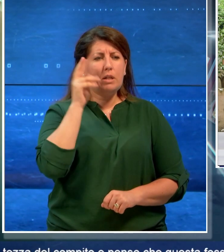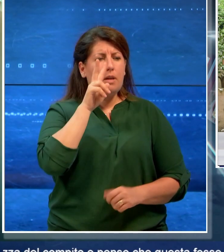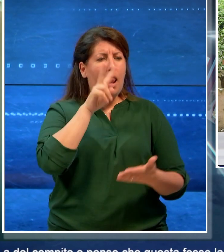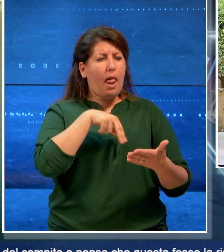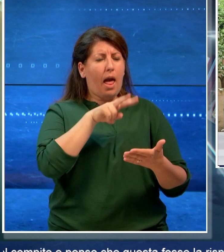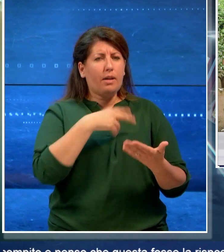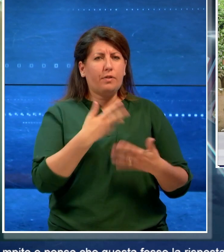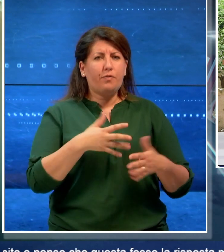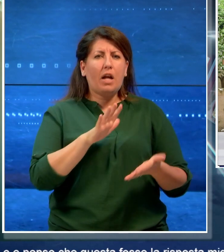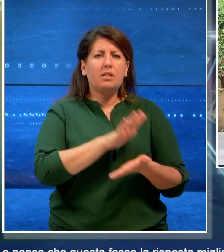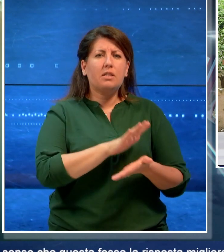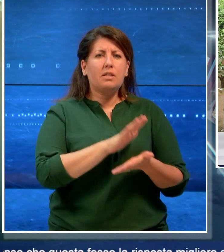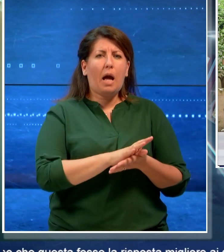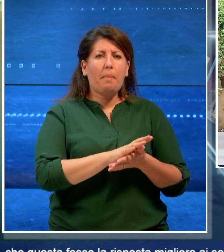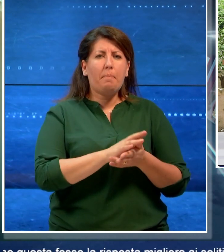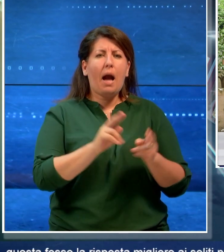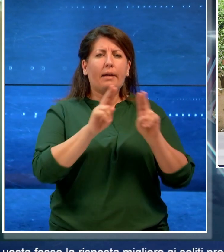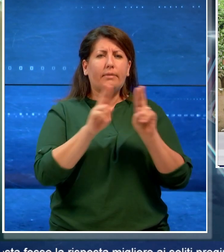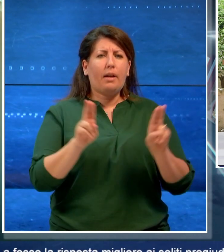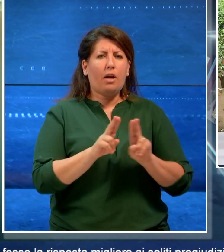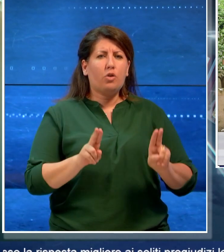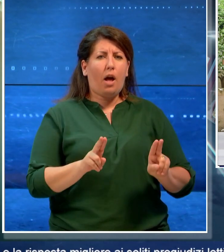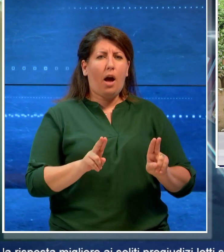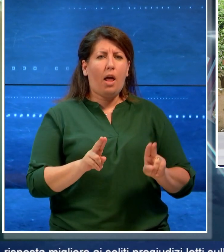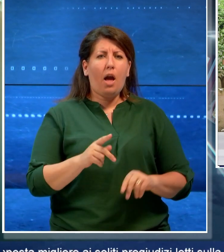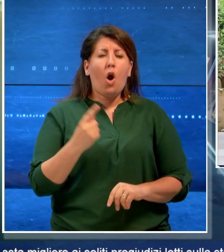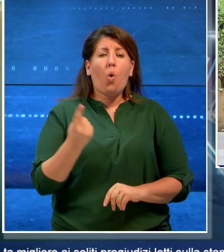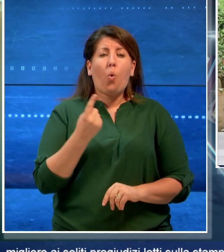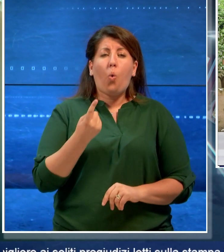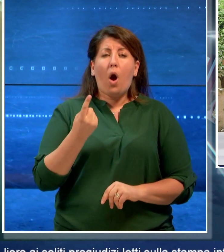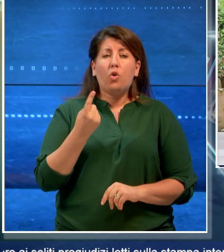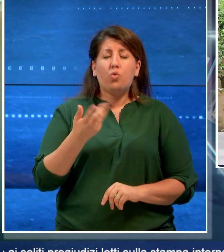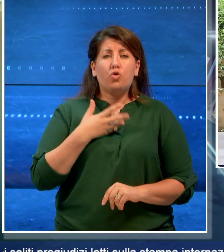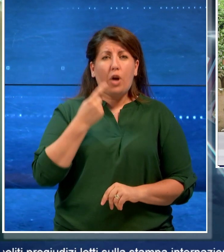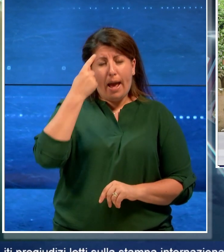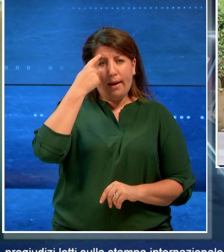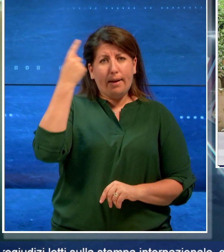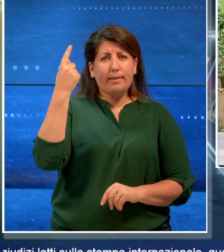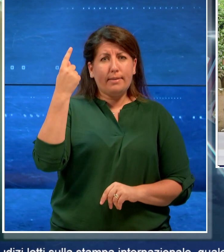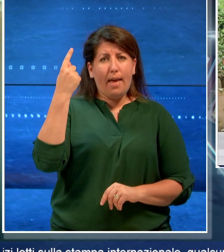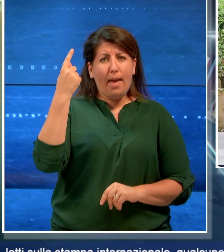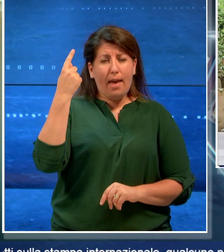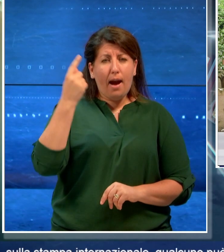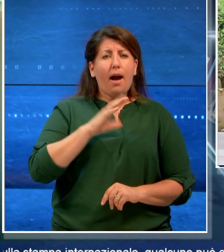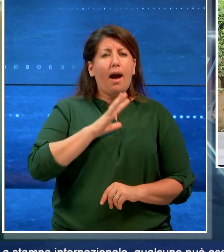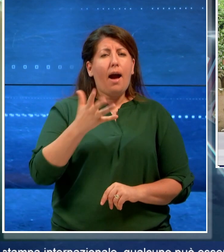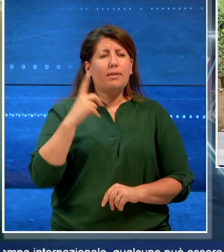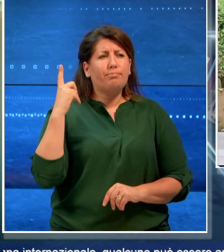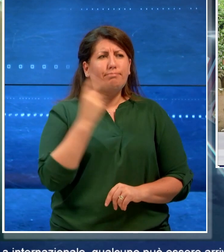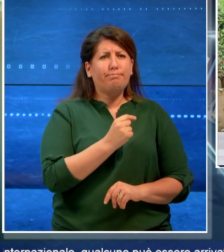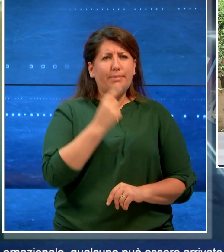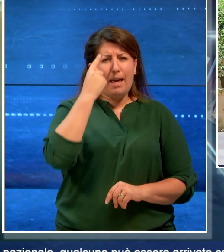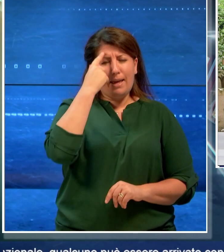Stampa internazionale qualcuno può essere arrivato con una idea e tutti sono andati via con un'altra